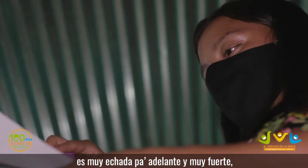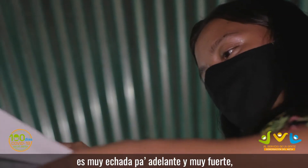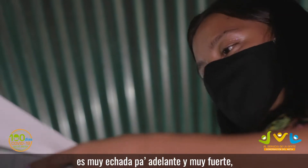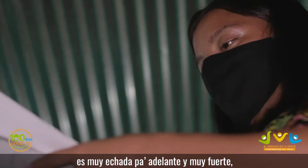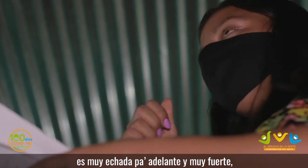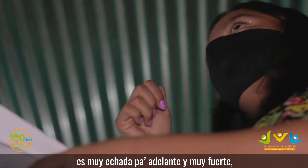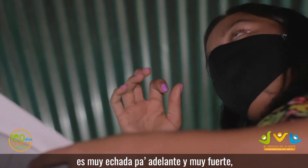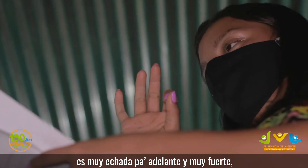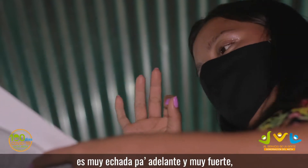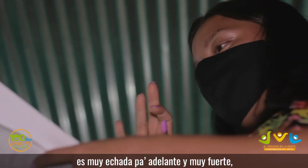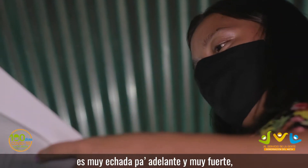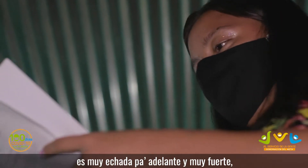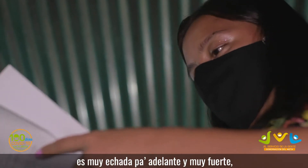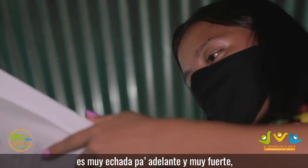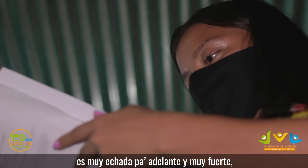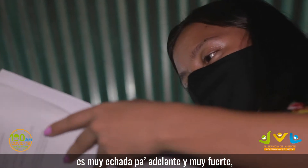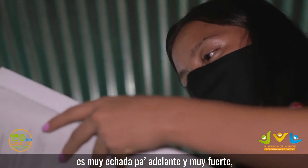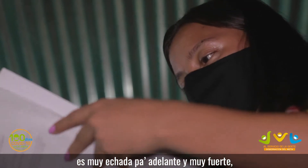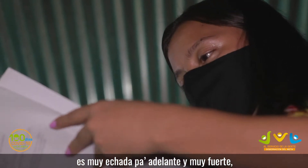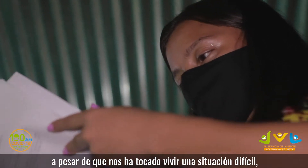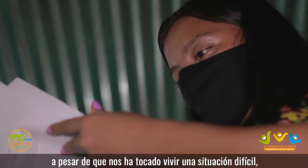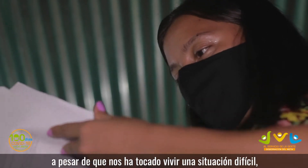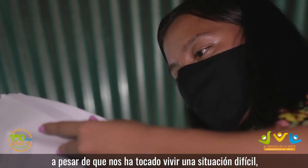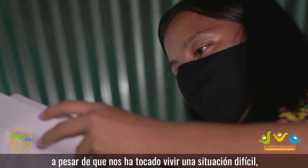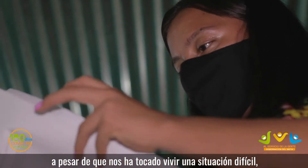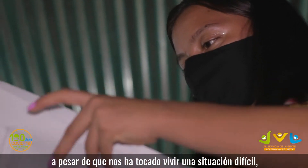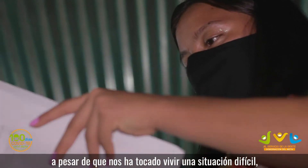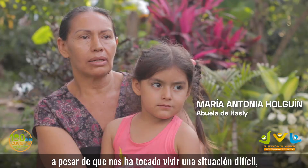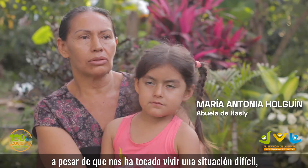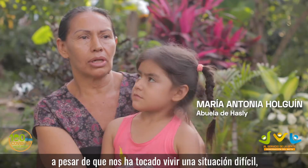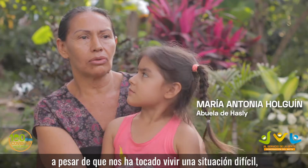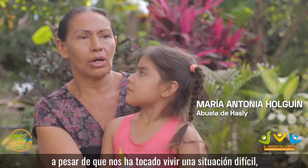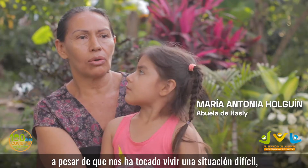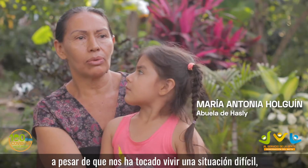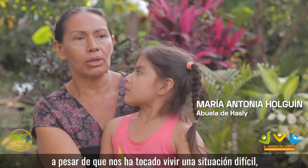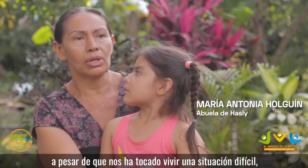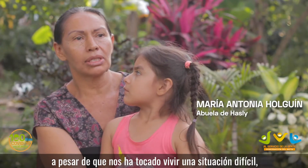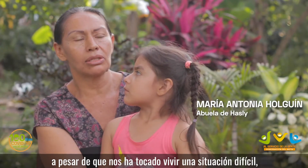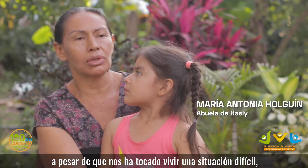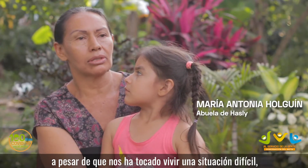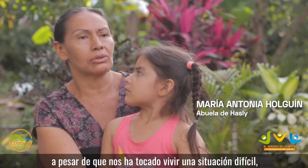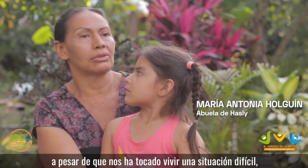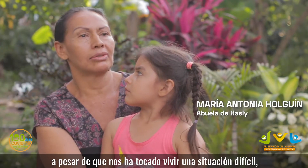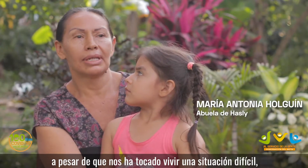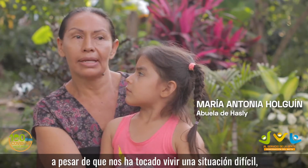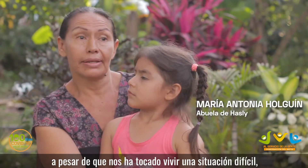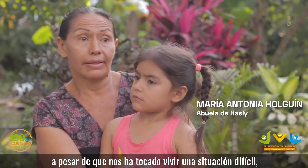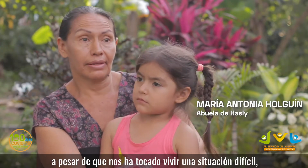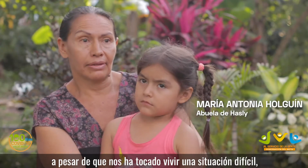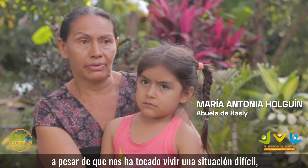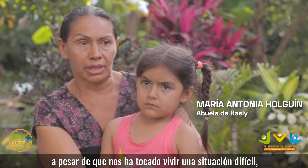para adelante y muy fuerte, a pesar de que nos ha tocado vivir una situación